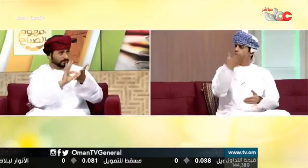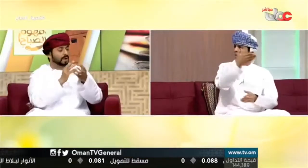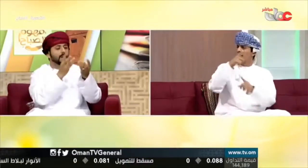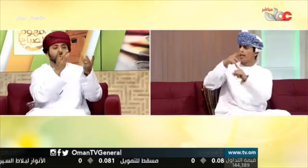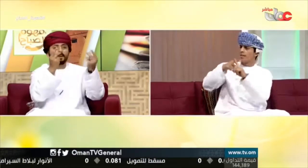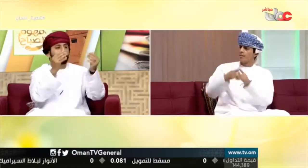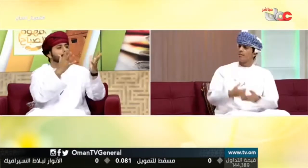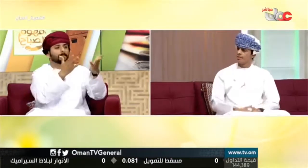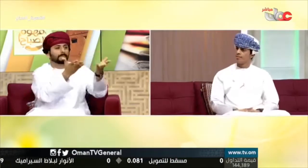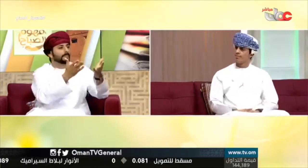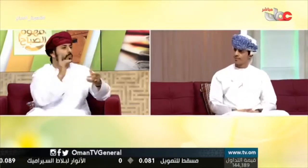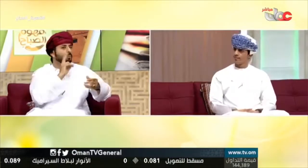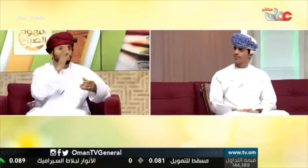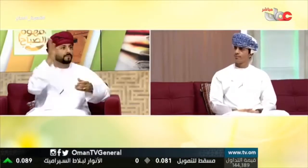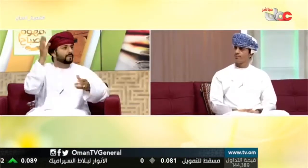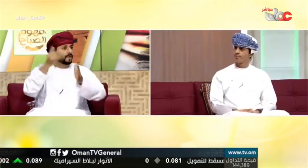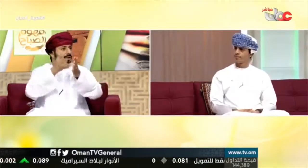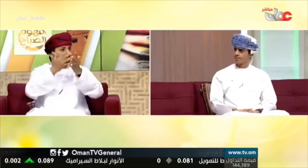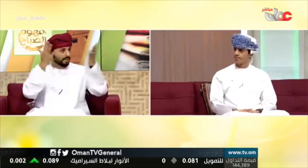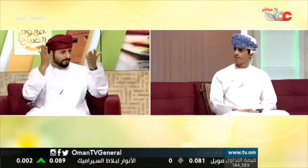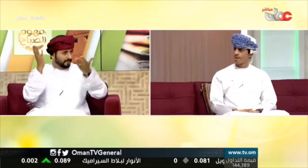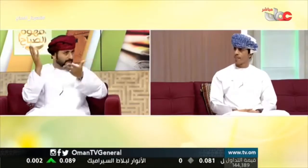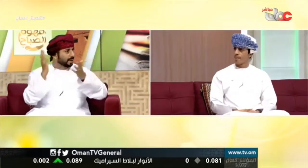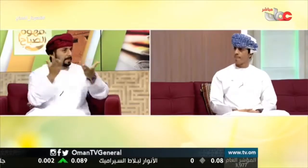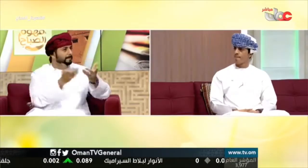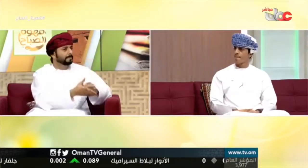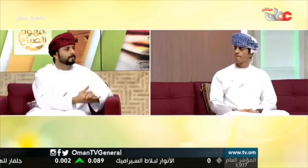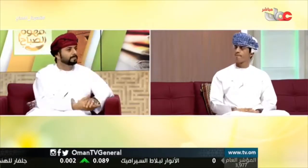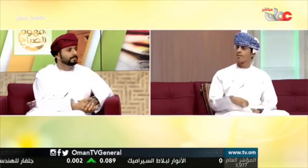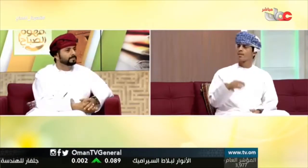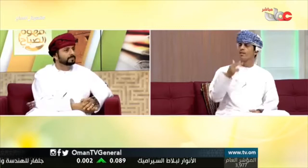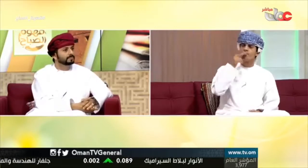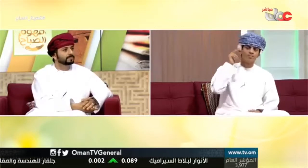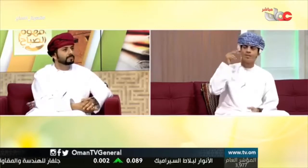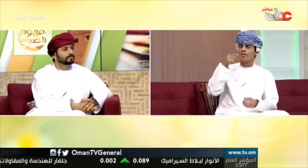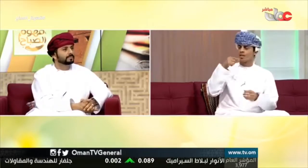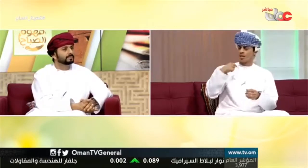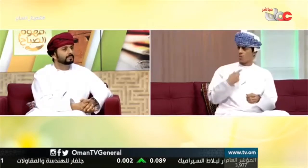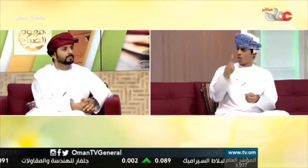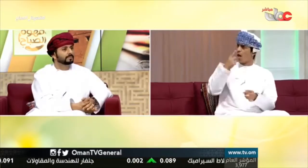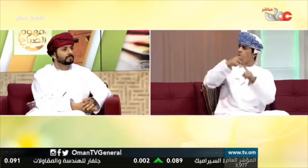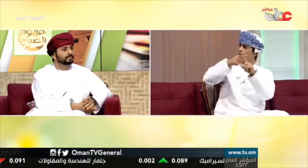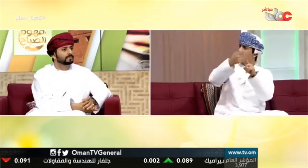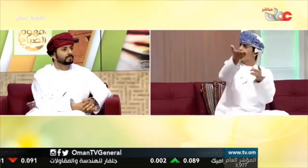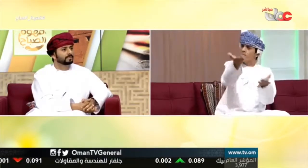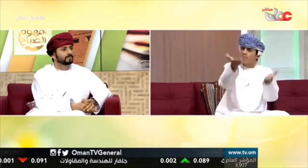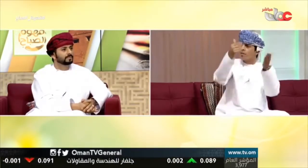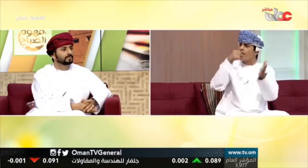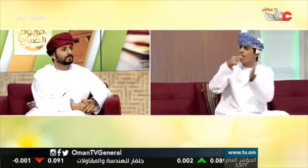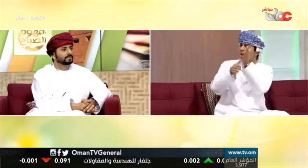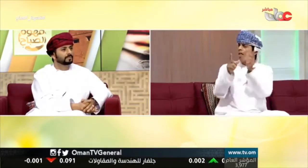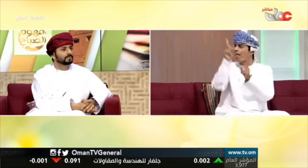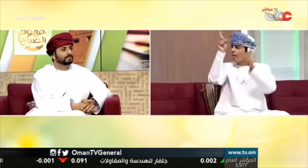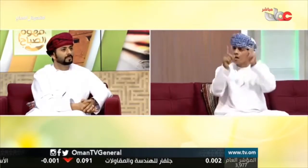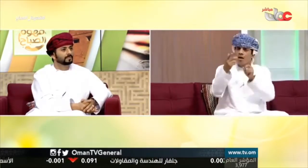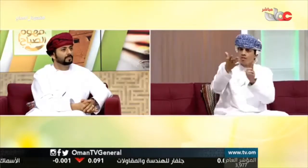الصم ما يعرفوا، بالنسبة لك الأشخاص الصم كم عدد الصم اللي يستخدموا في العسل؟ طبعا في